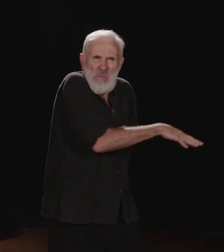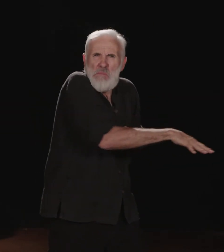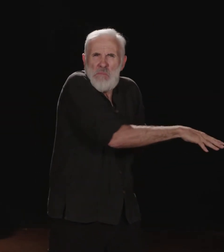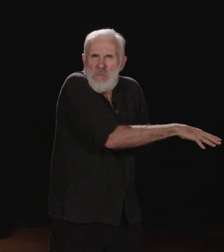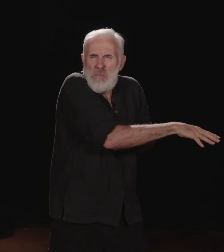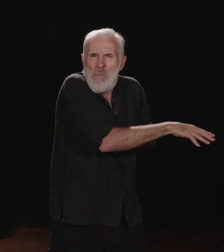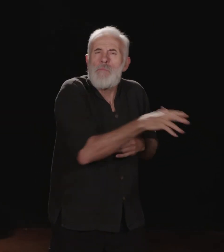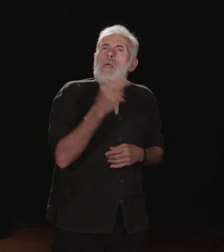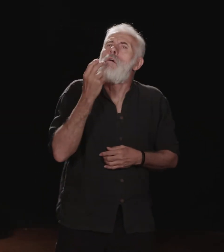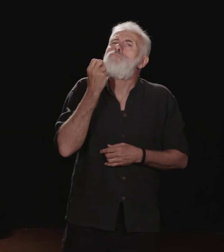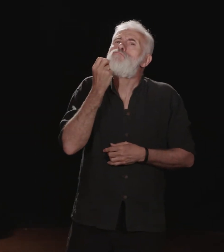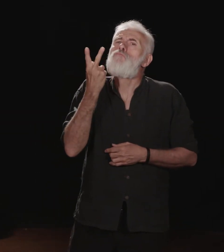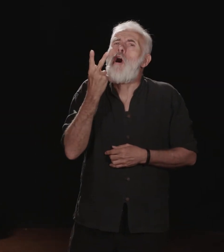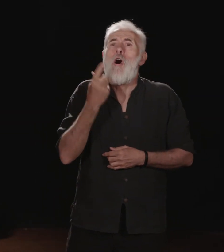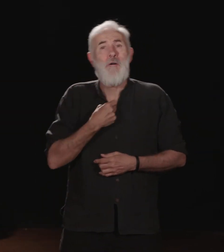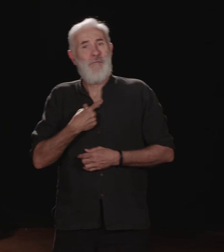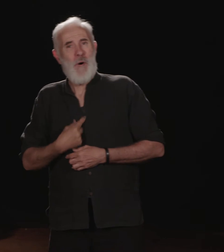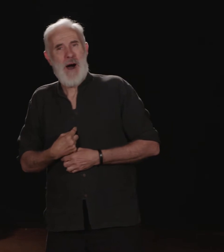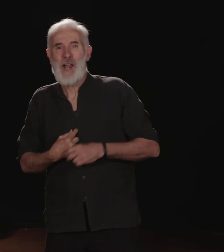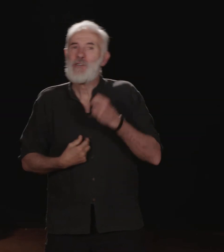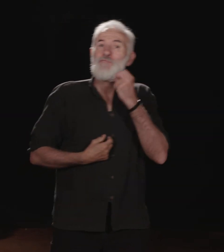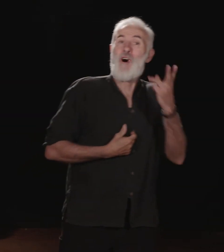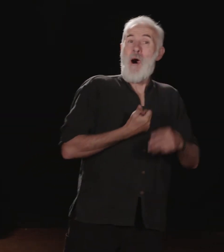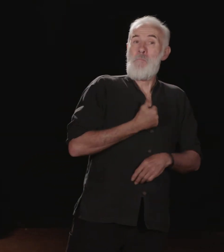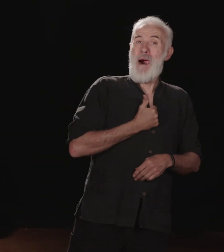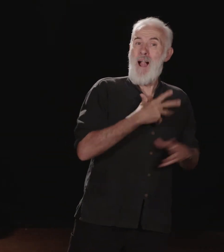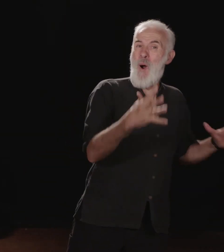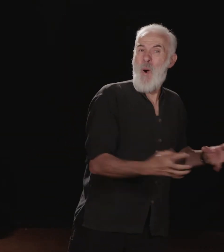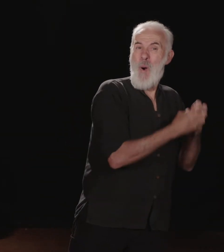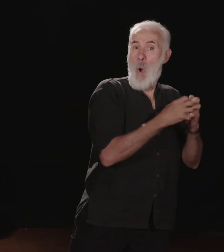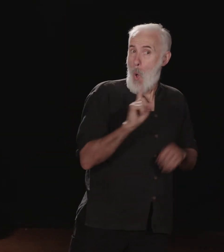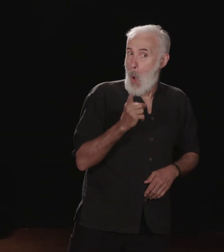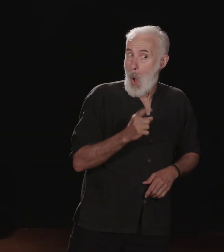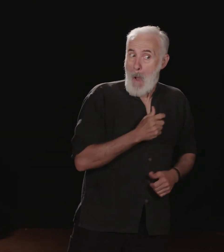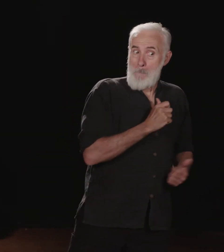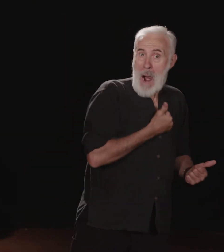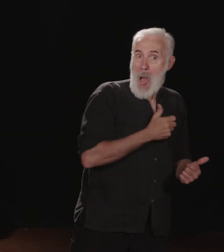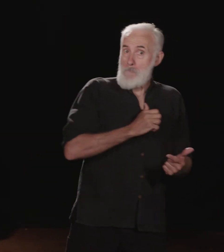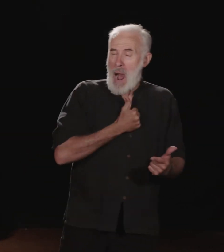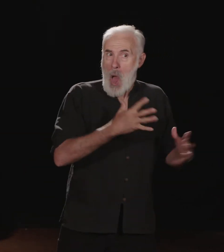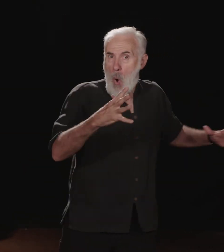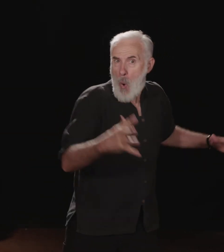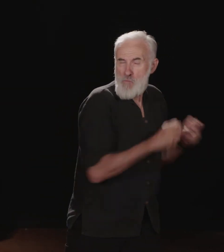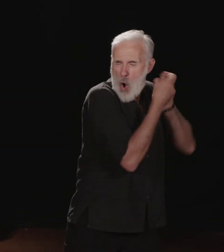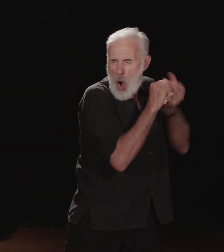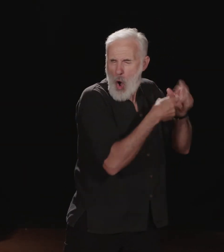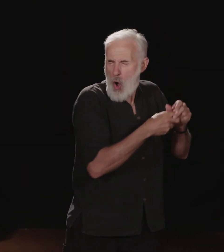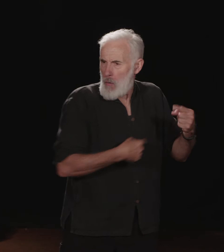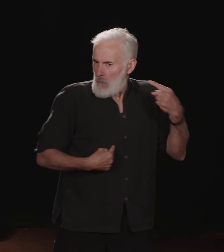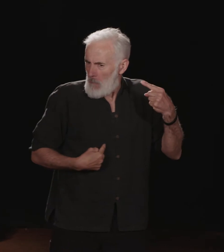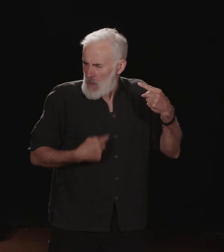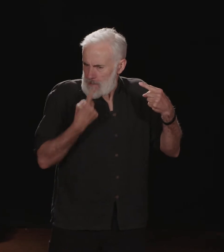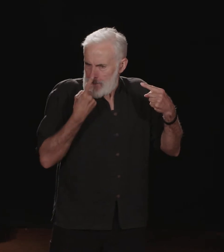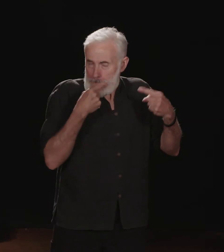Ce n'était pas un chat et une chatte, mais un chat et un chat. Et au bruit, l'un semblait beaucoup plus gros